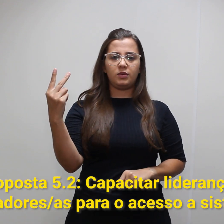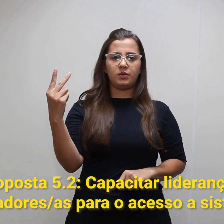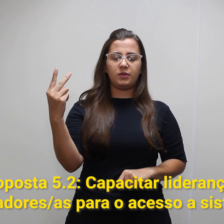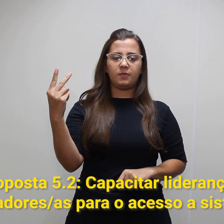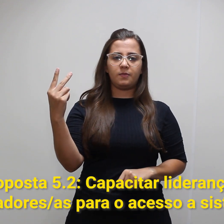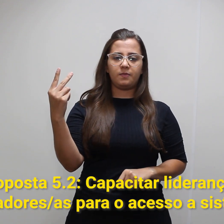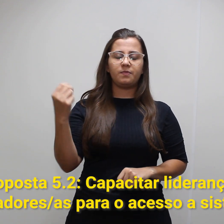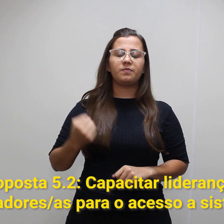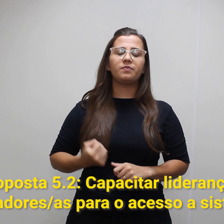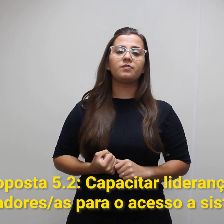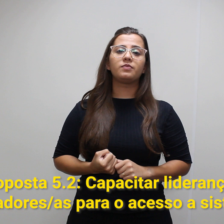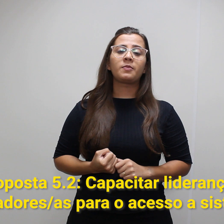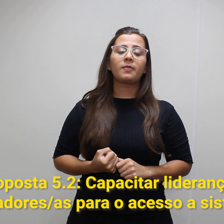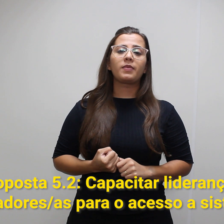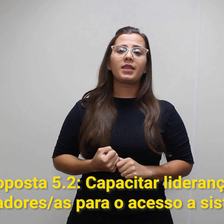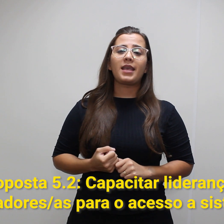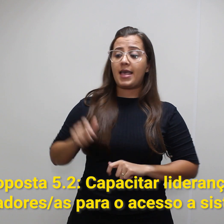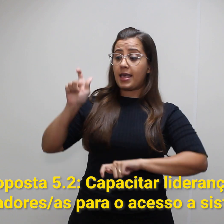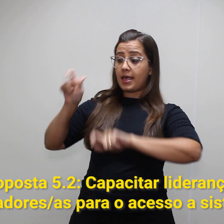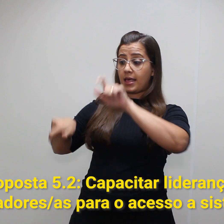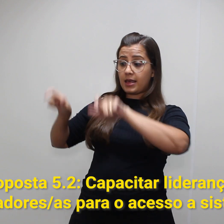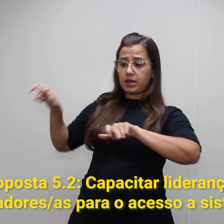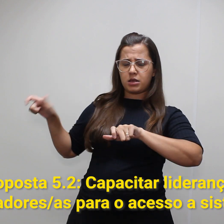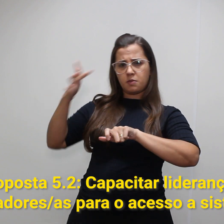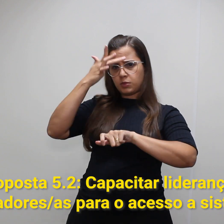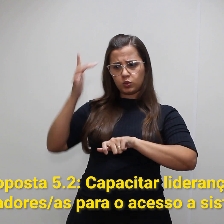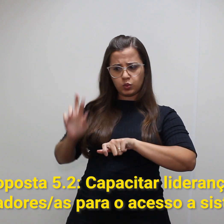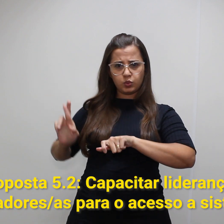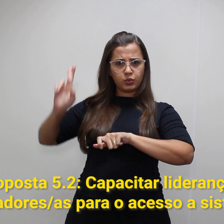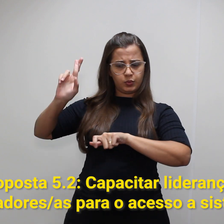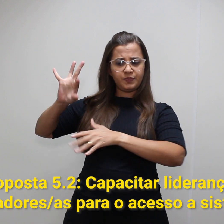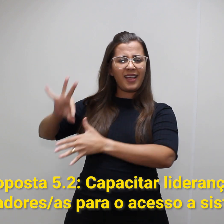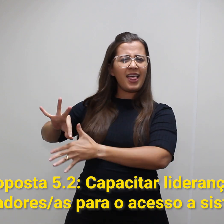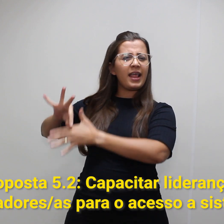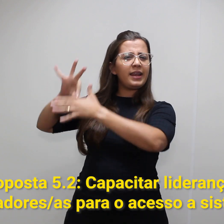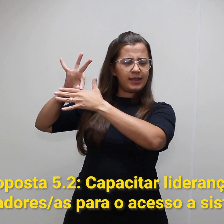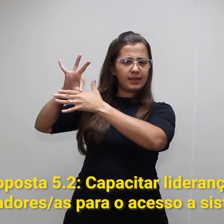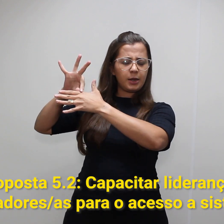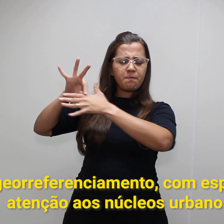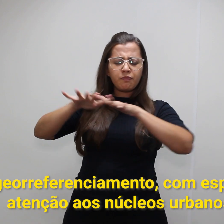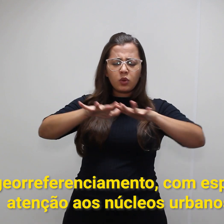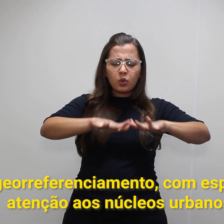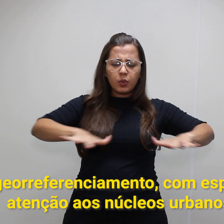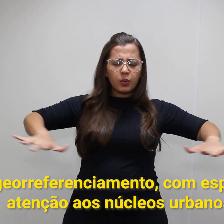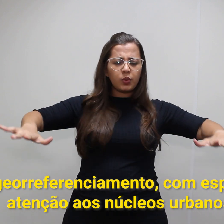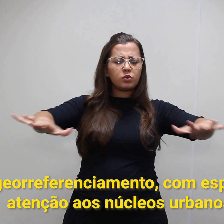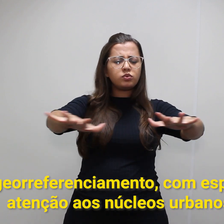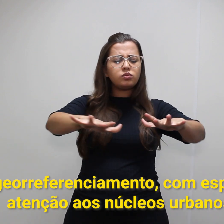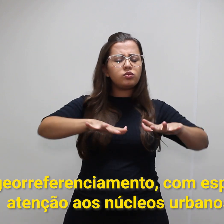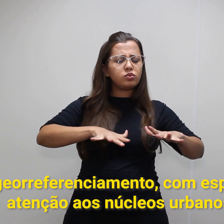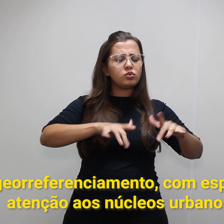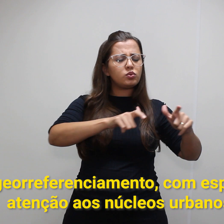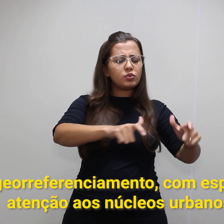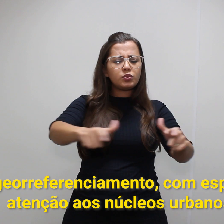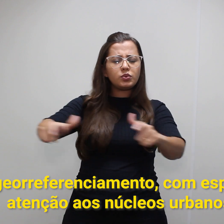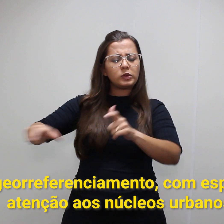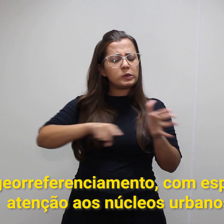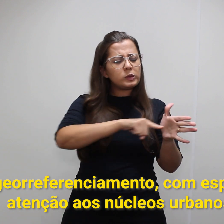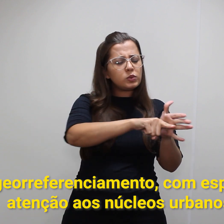Capacitar lideranças e moradores para o acesso a sistemas de georreferenciamento, com especial